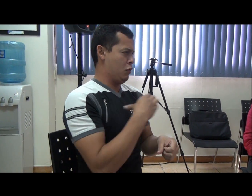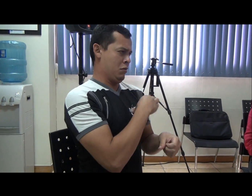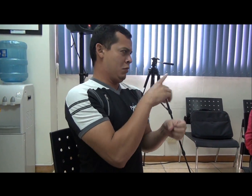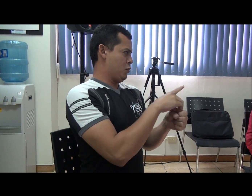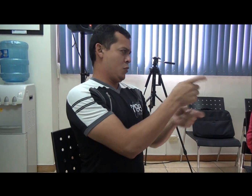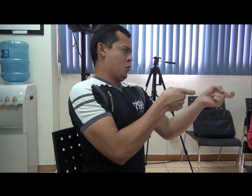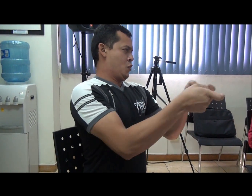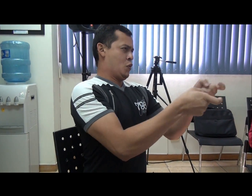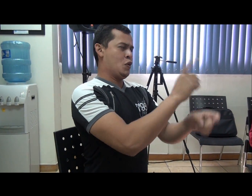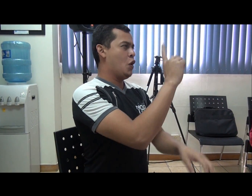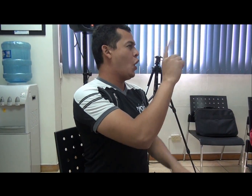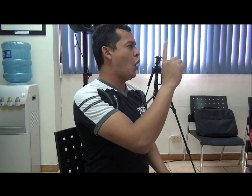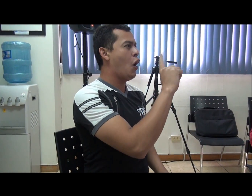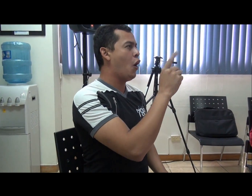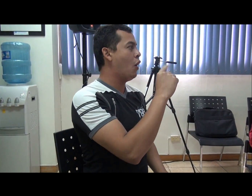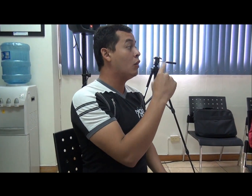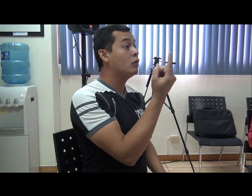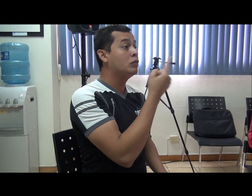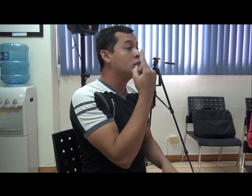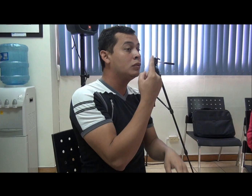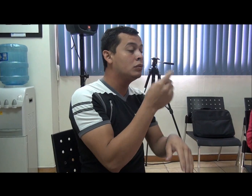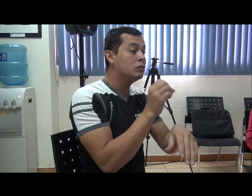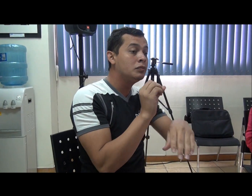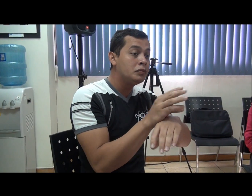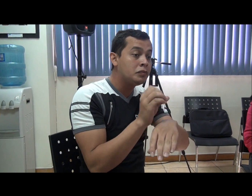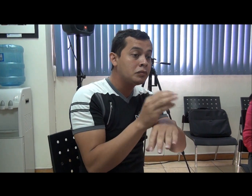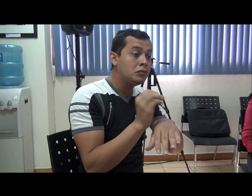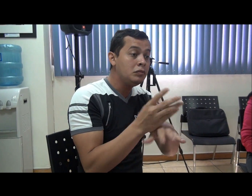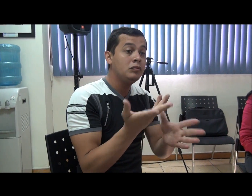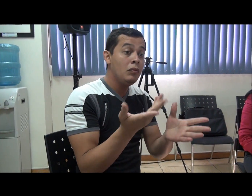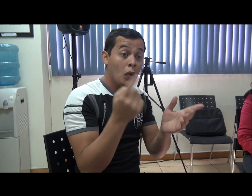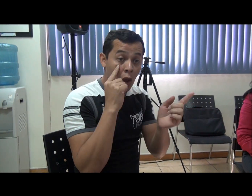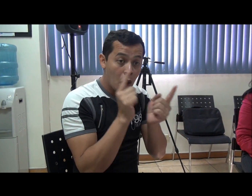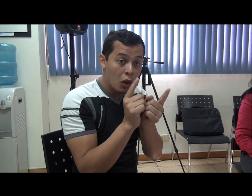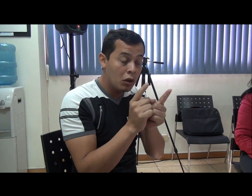y hacer las evaluaciones. Pero no significa el hecho de que nosotros queramos